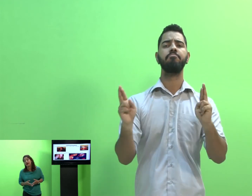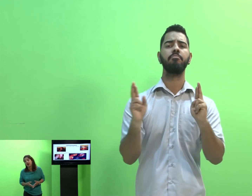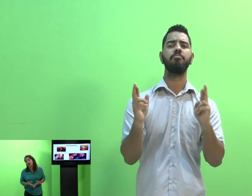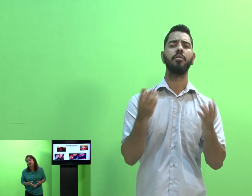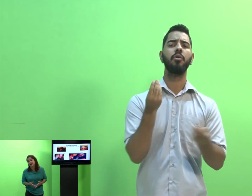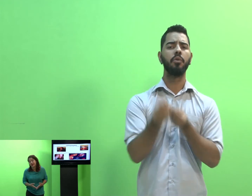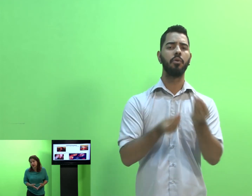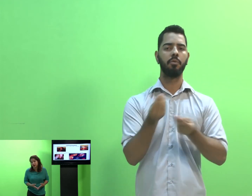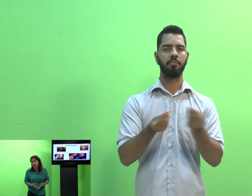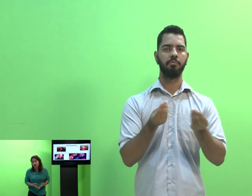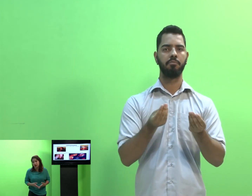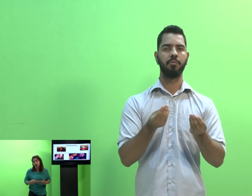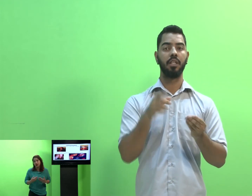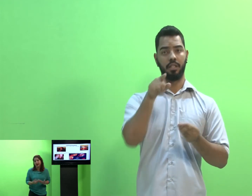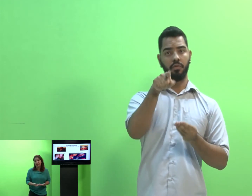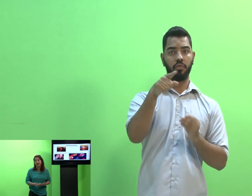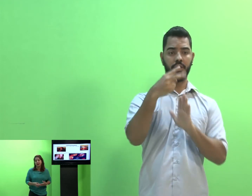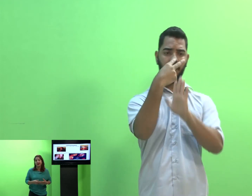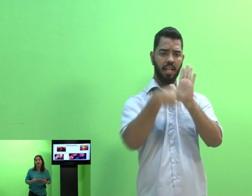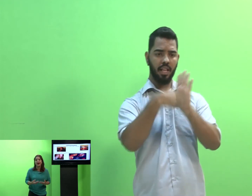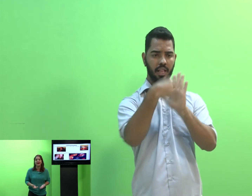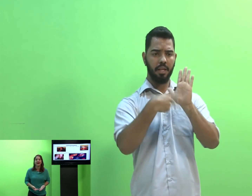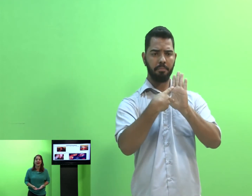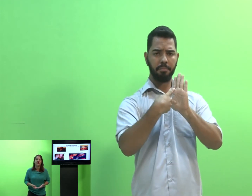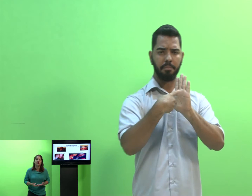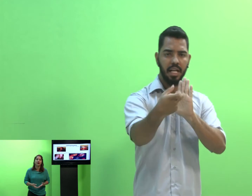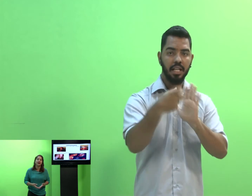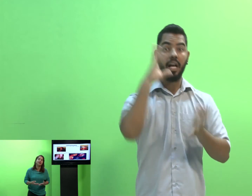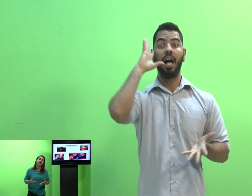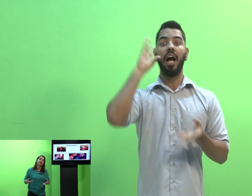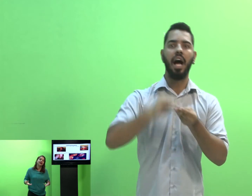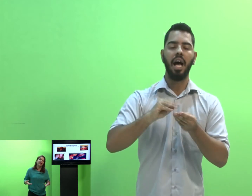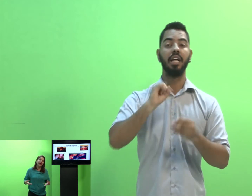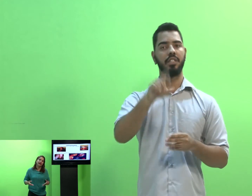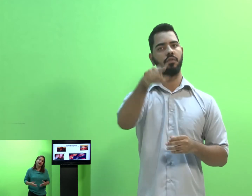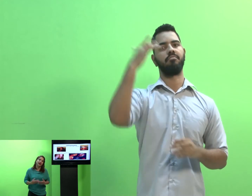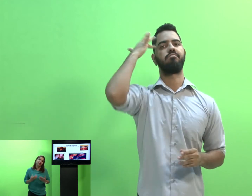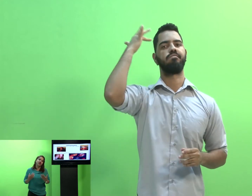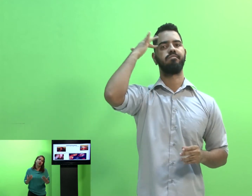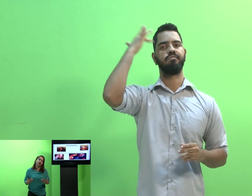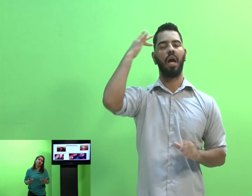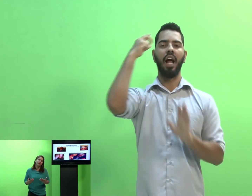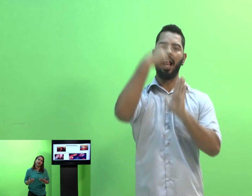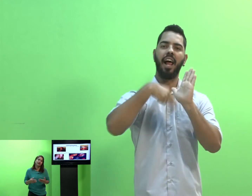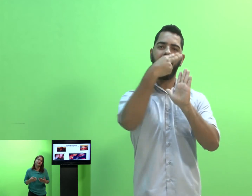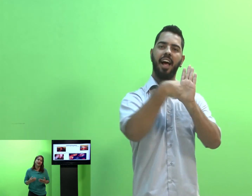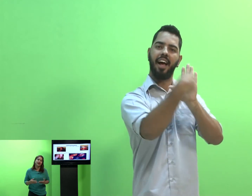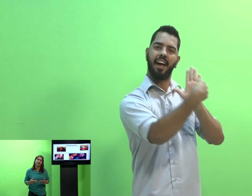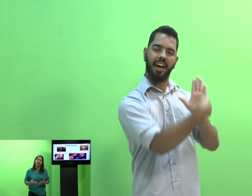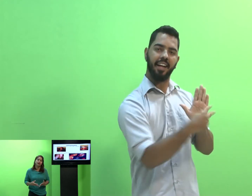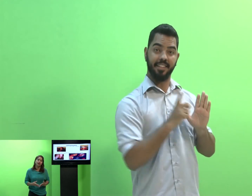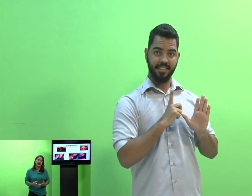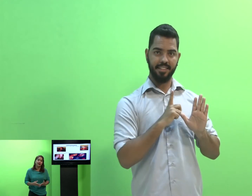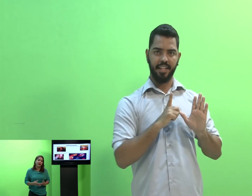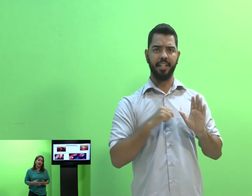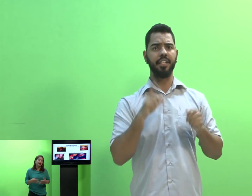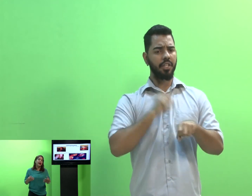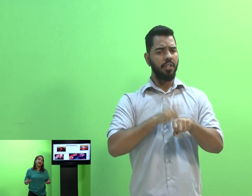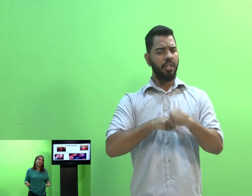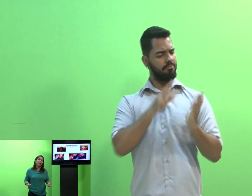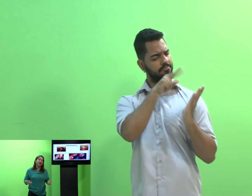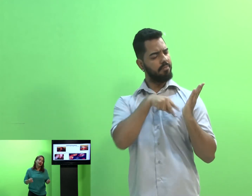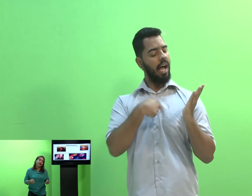do repertório do leitor. Ou seja, do seu acervo de conhecimentos literários e de outras manifestações